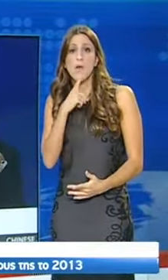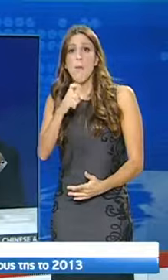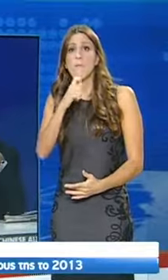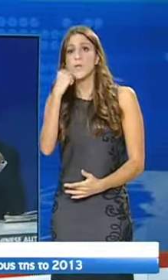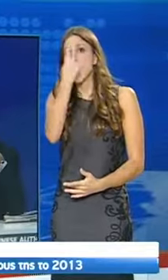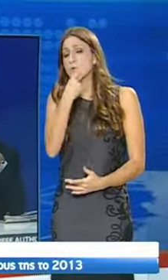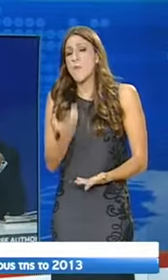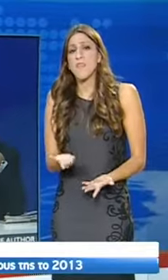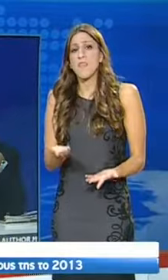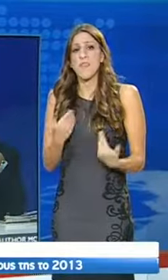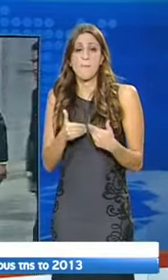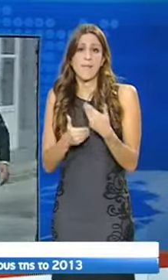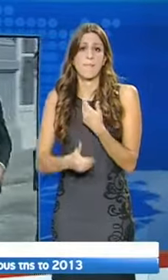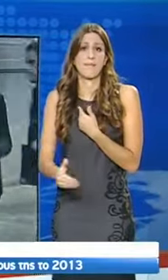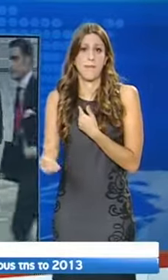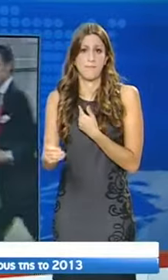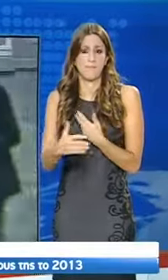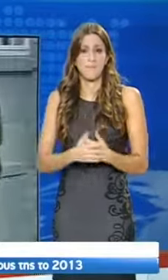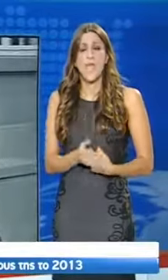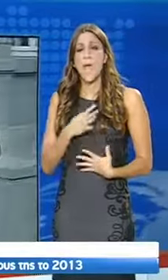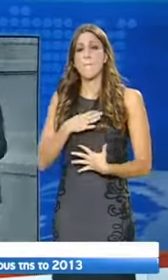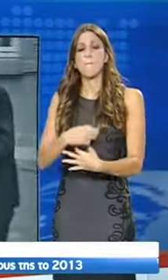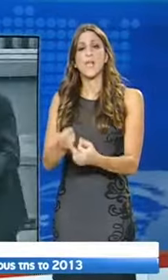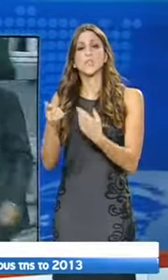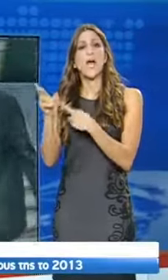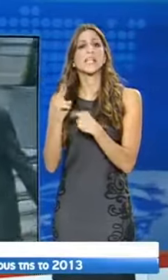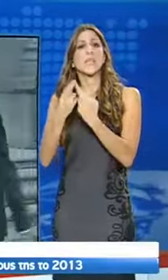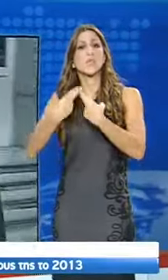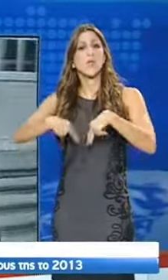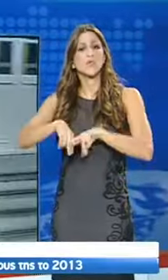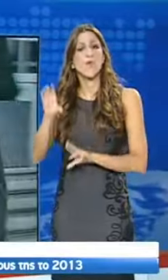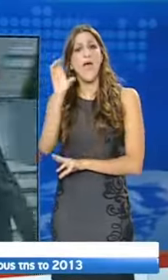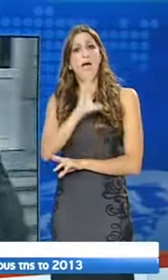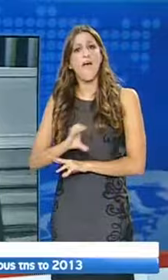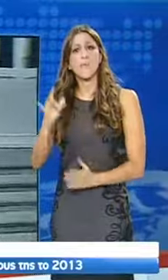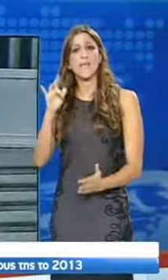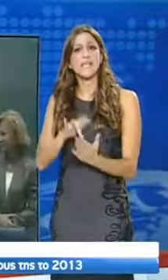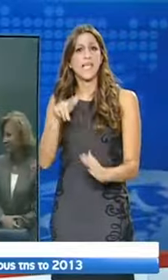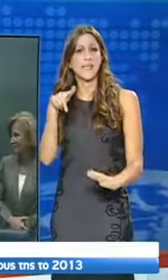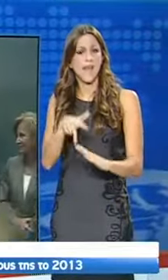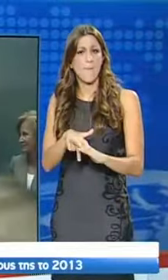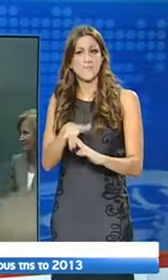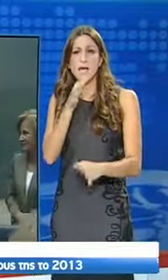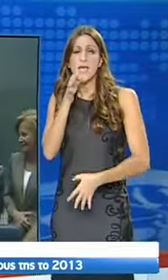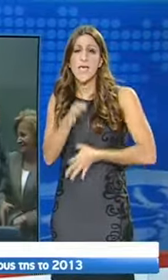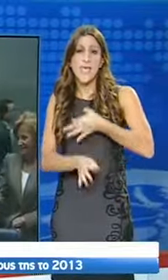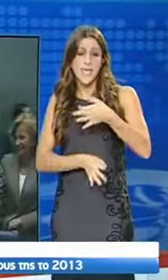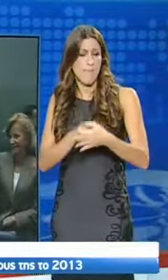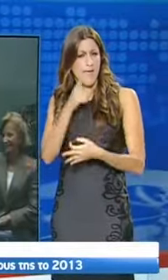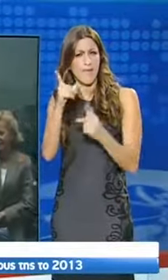πολιτικές ηγεσίες. Ο Γιώργ Άσμουσεν, μέλος του Εκτελεστικού Συμβουλίου της Ευρωπαϊκής Κεντρικής Τράπεζας, δήλωσε από το Τόκιο ότι η Ελλάδα μπορεί